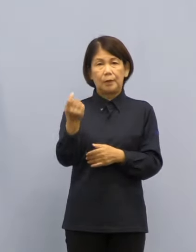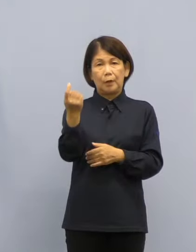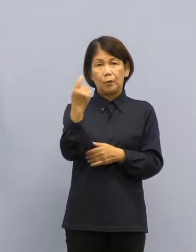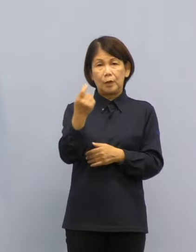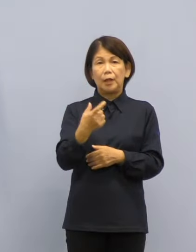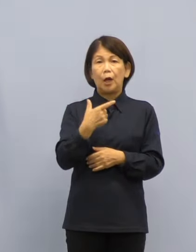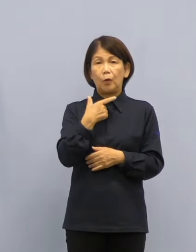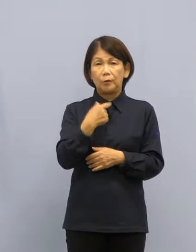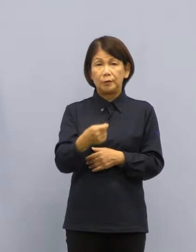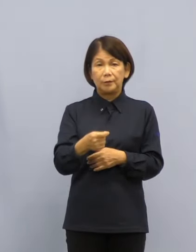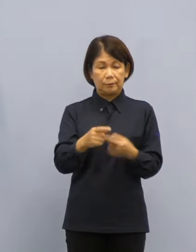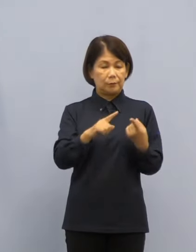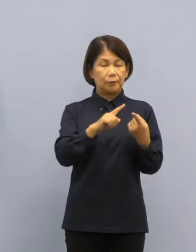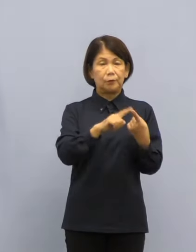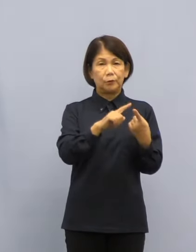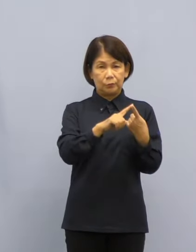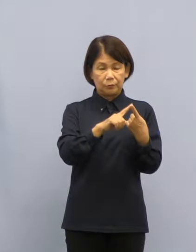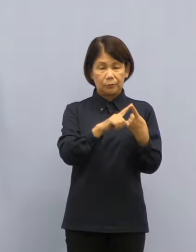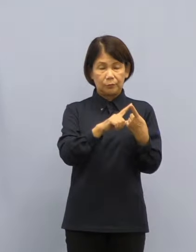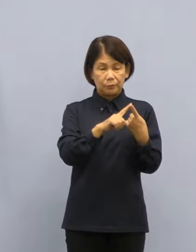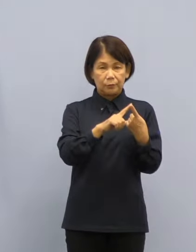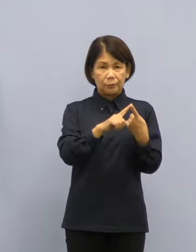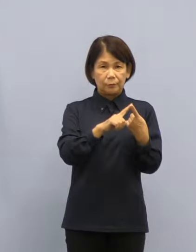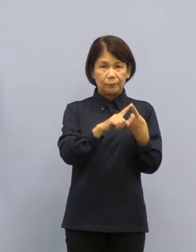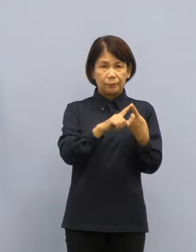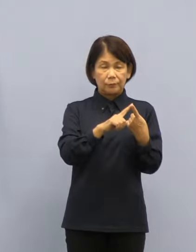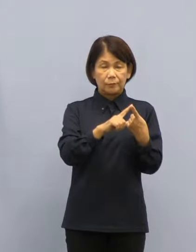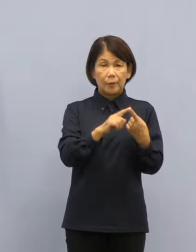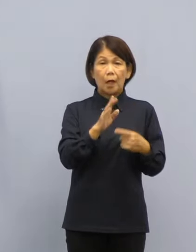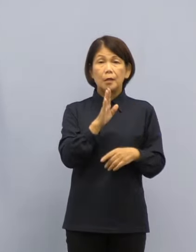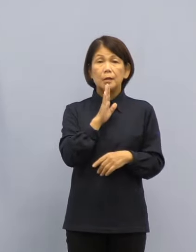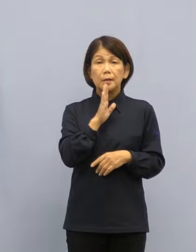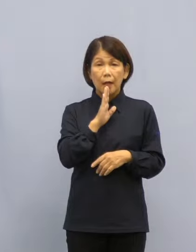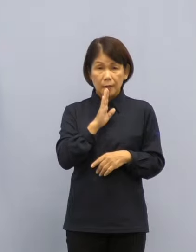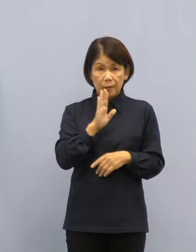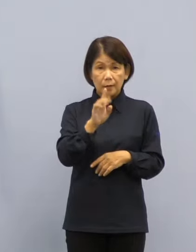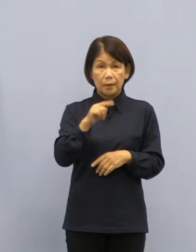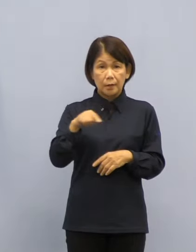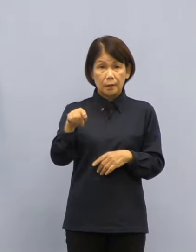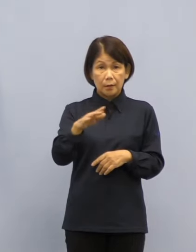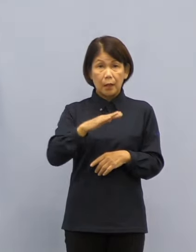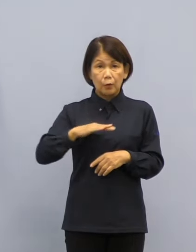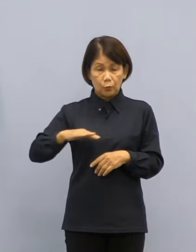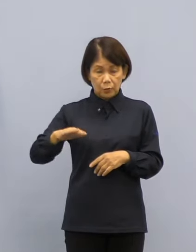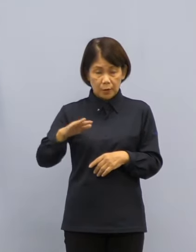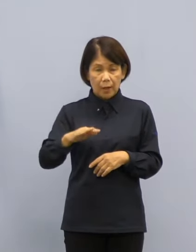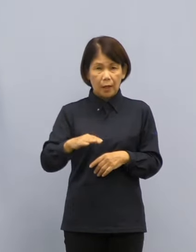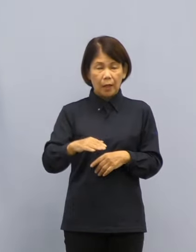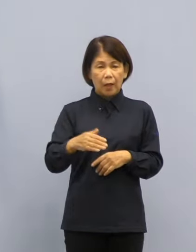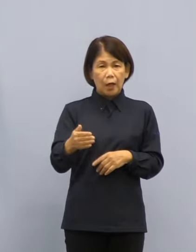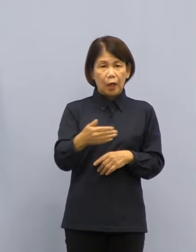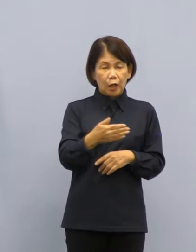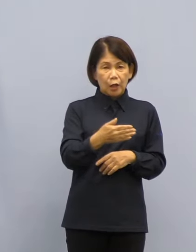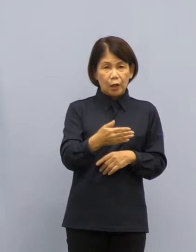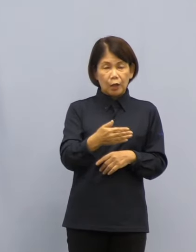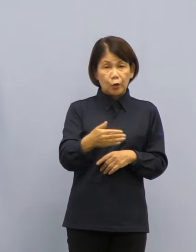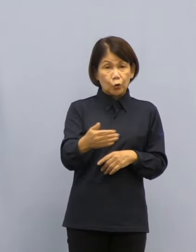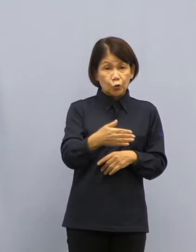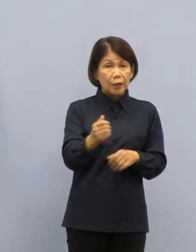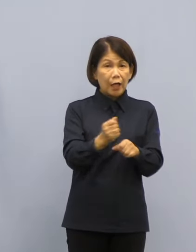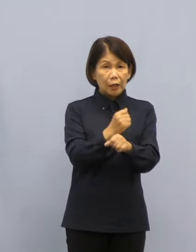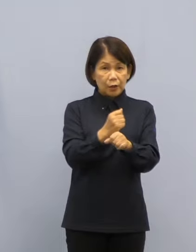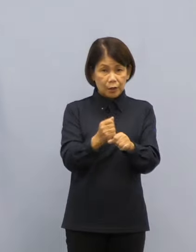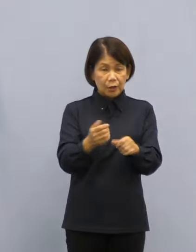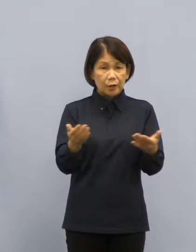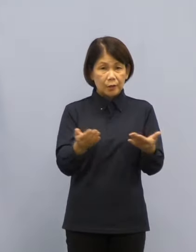一つと、それと、まあ、実際に県としてですね、水産業者の方々への支援というものを